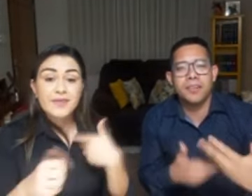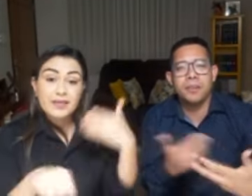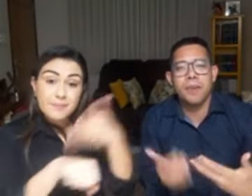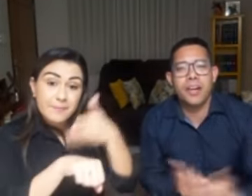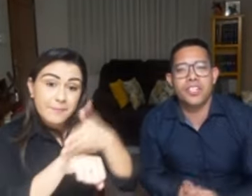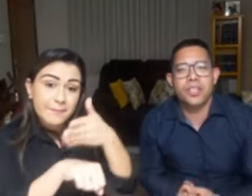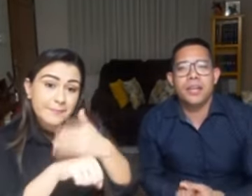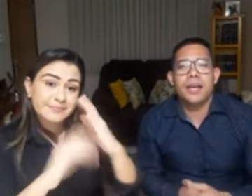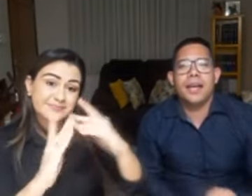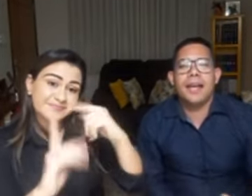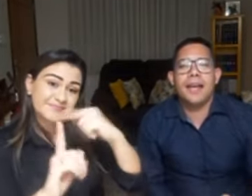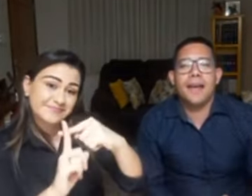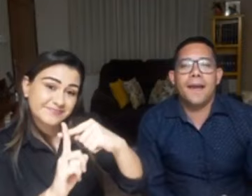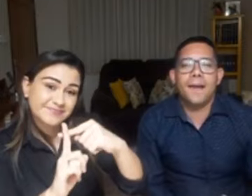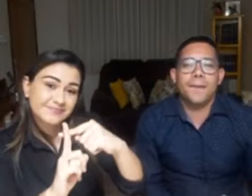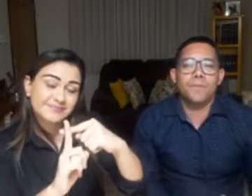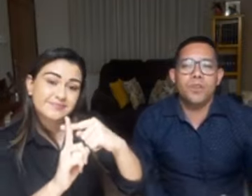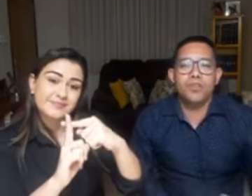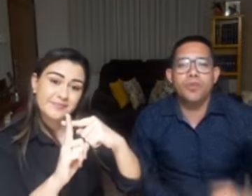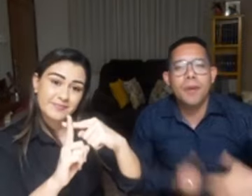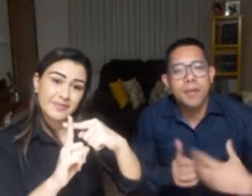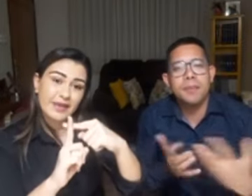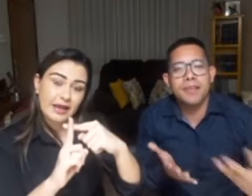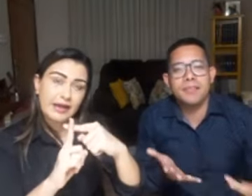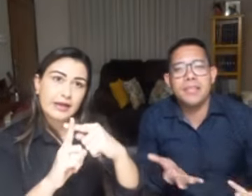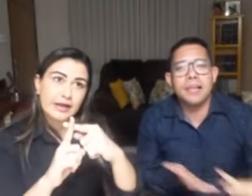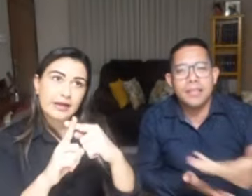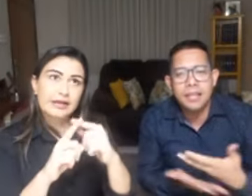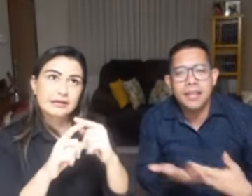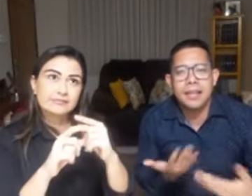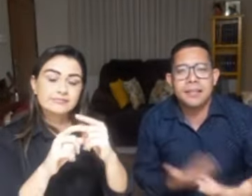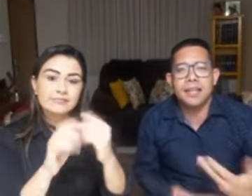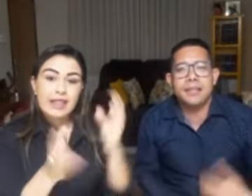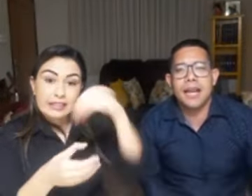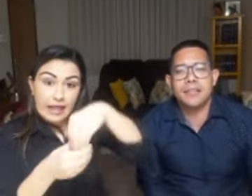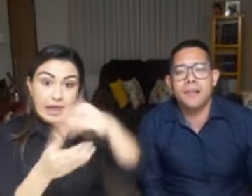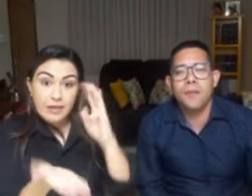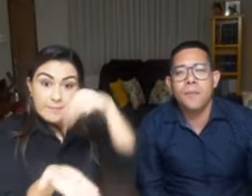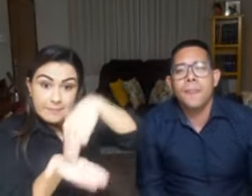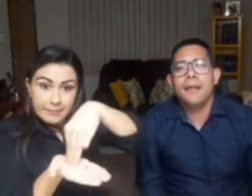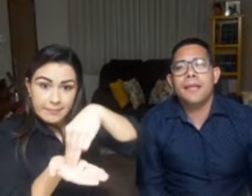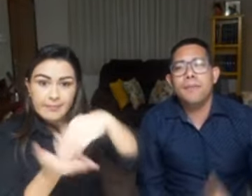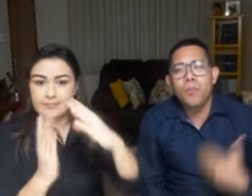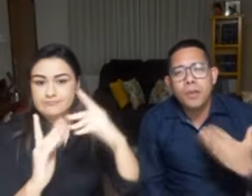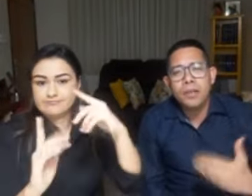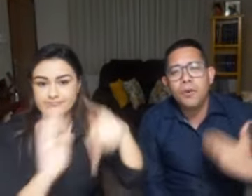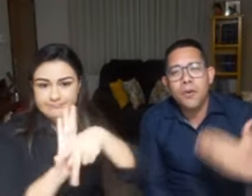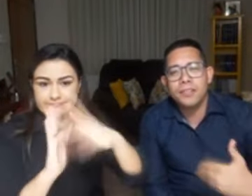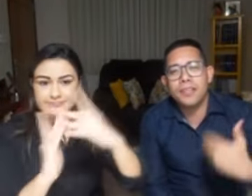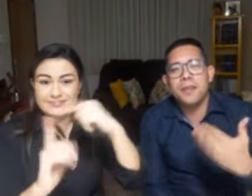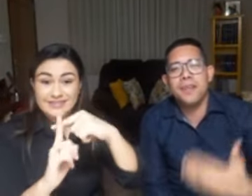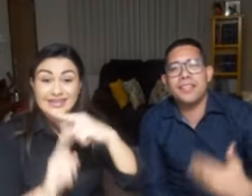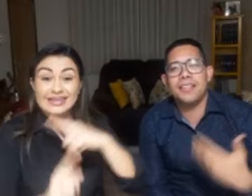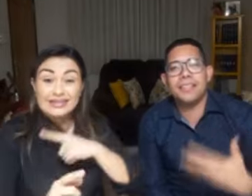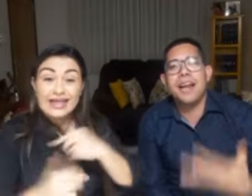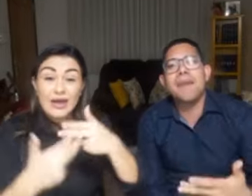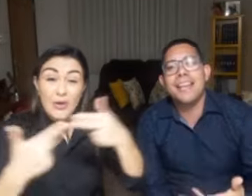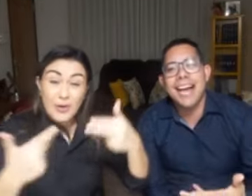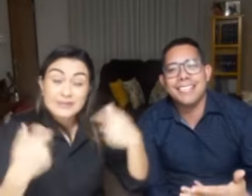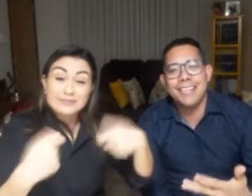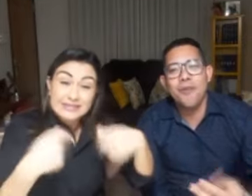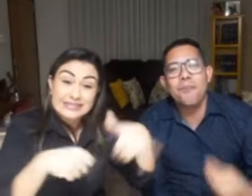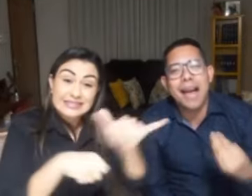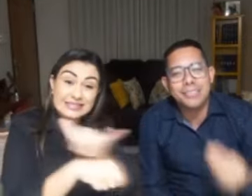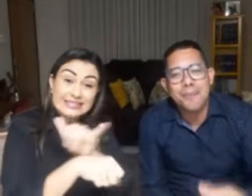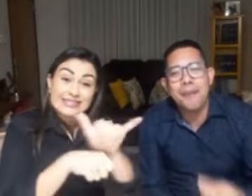começam a fazer parte de uma membresia ali, né, nessa interação, tem muita coisa que precisa ser